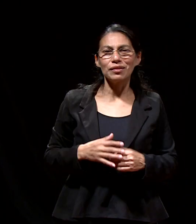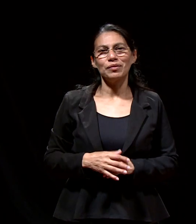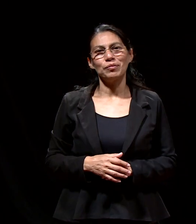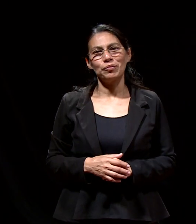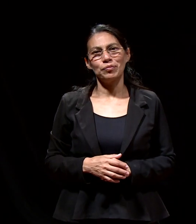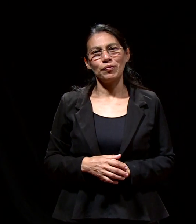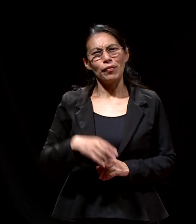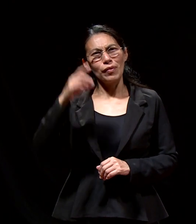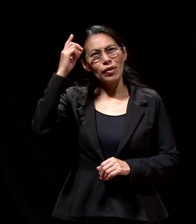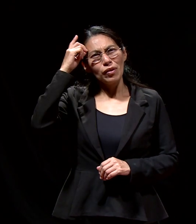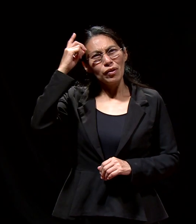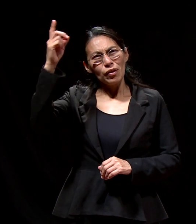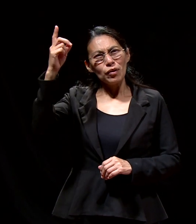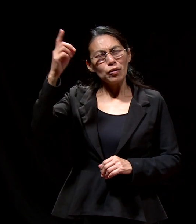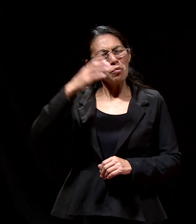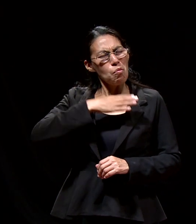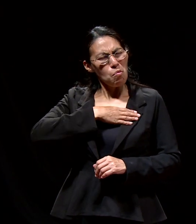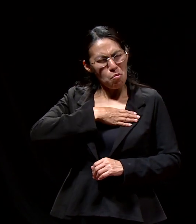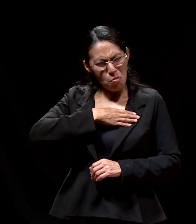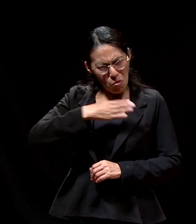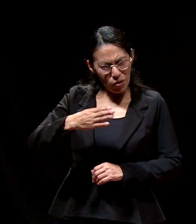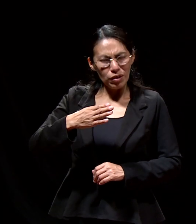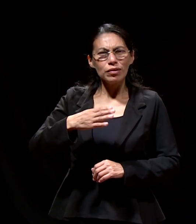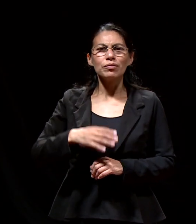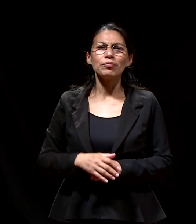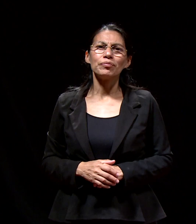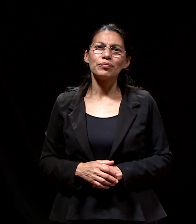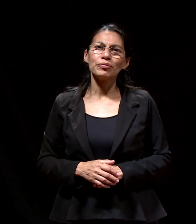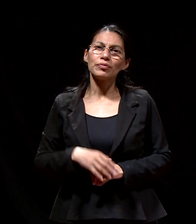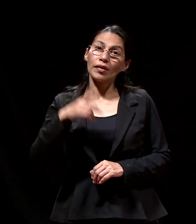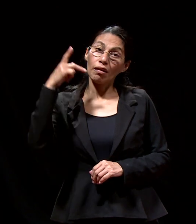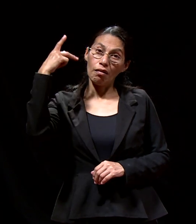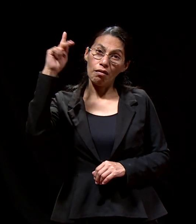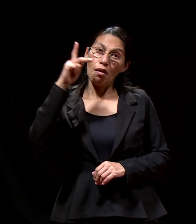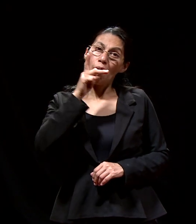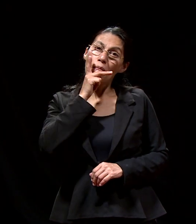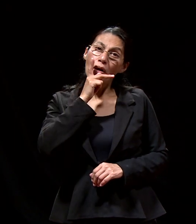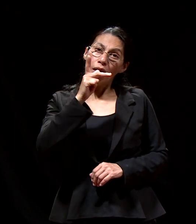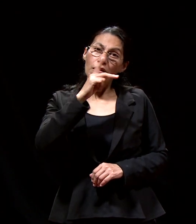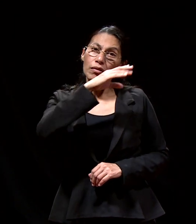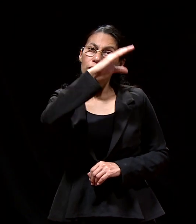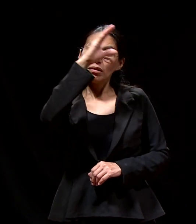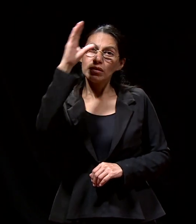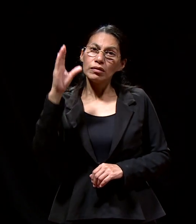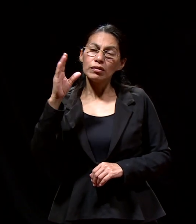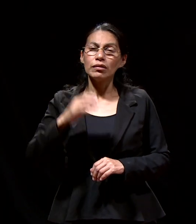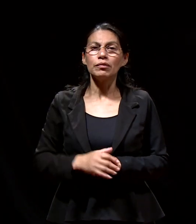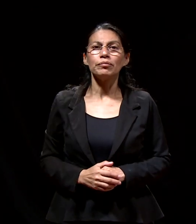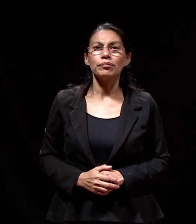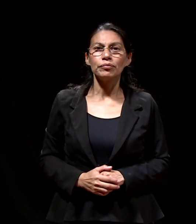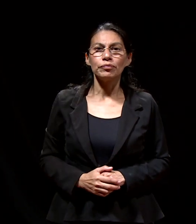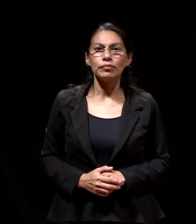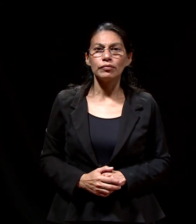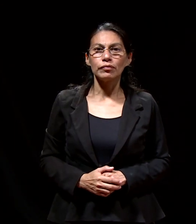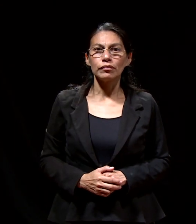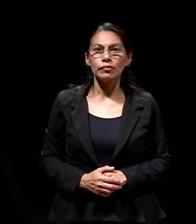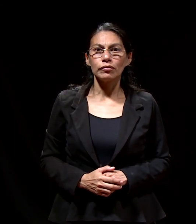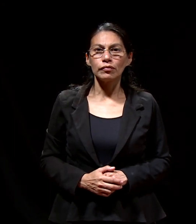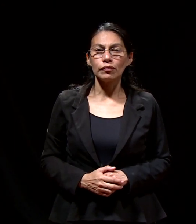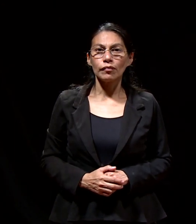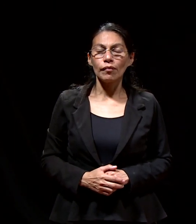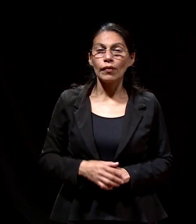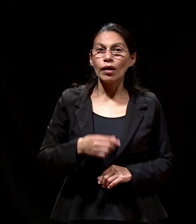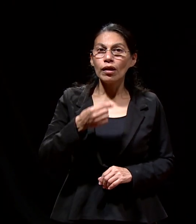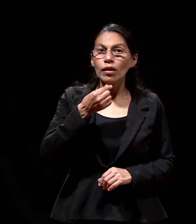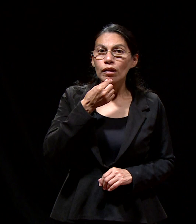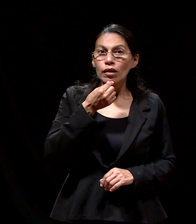Dios es increíblemente bueno y es nuestro Padre Celestial nos los niños tienen